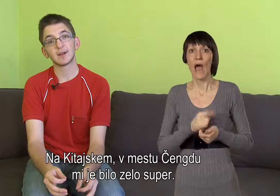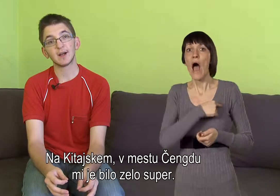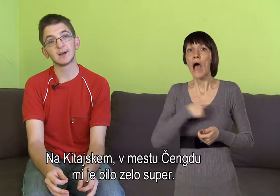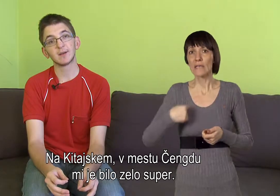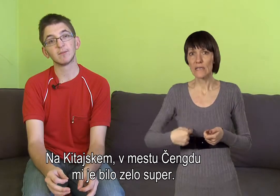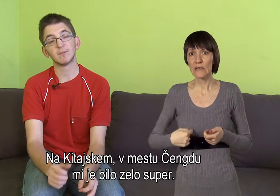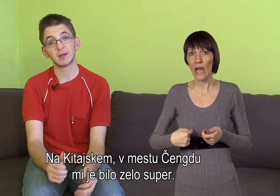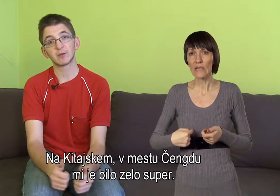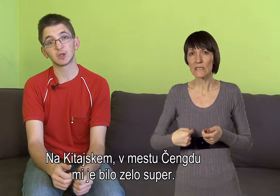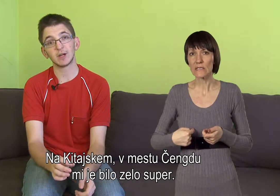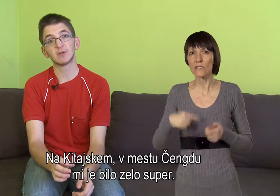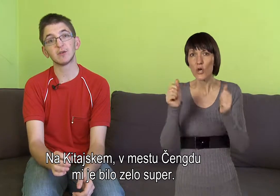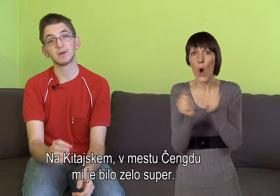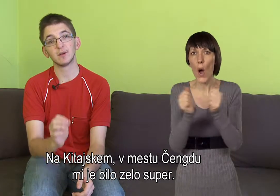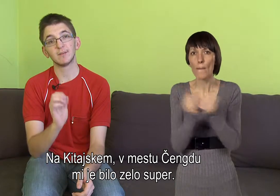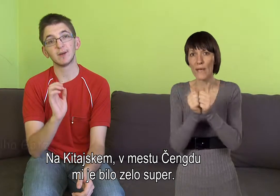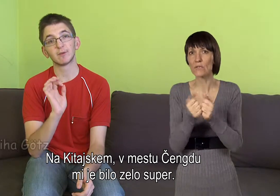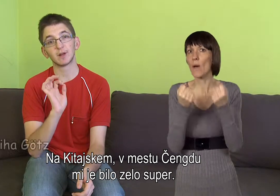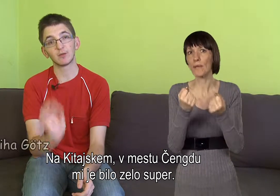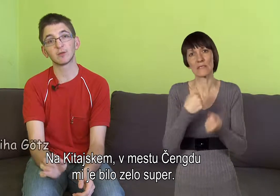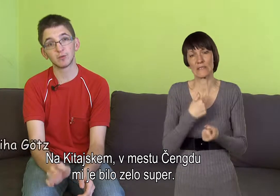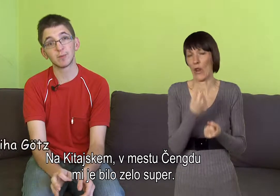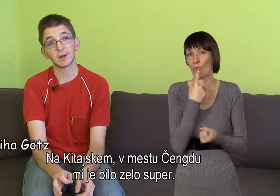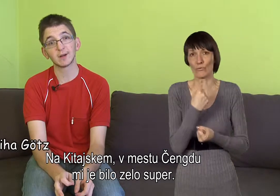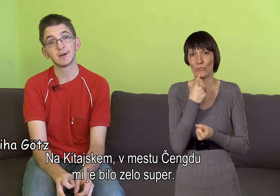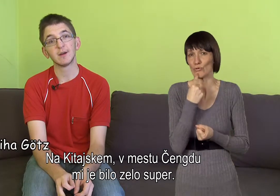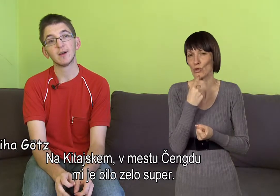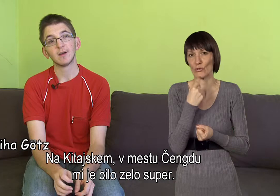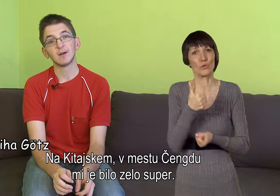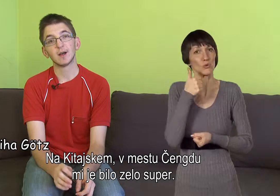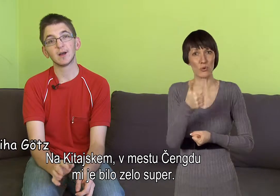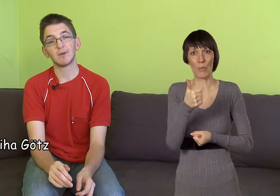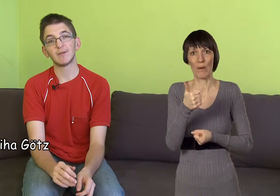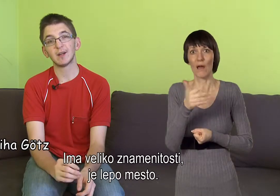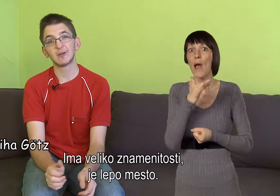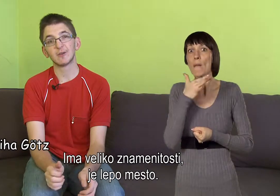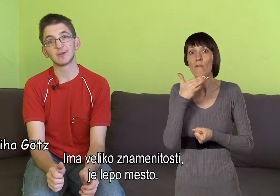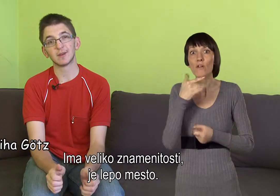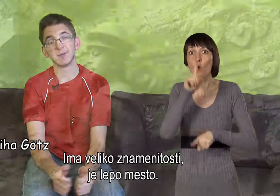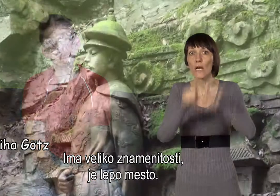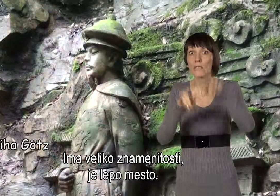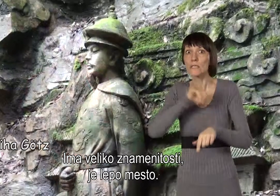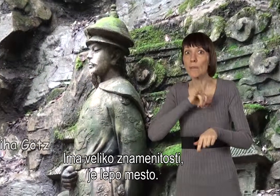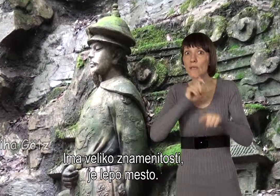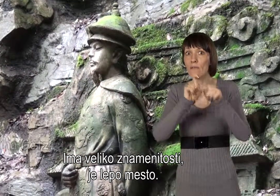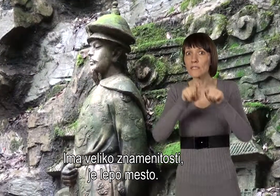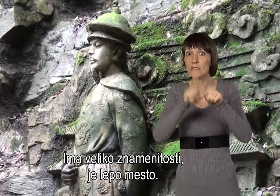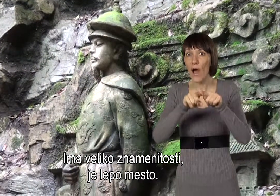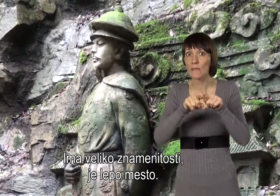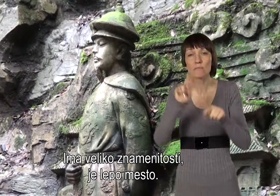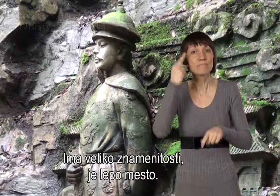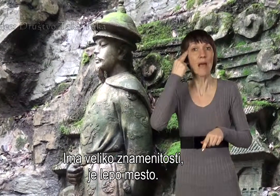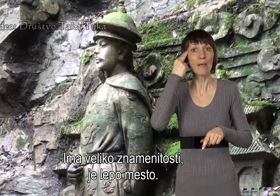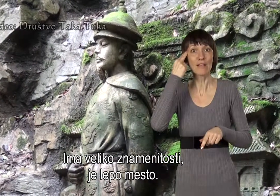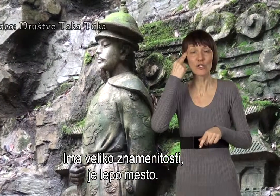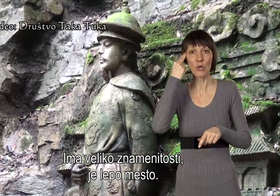Na kitajskem mestu Chengdu mi je bilo zelo super. Ima veliko znamenitosti,